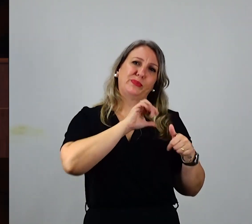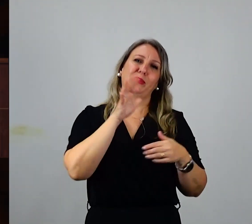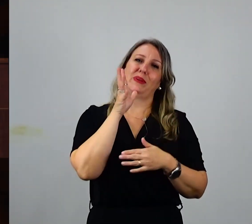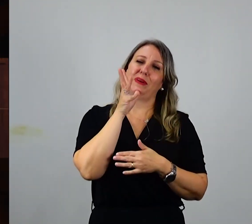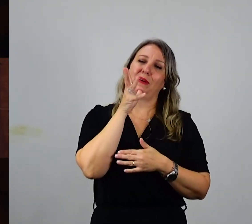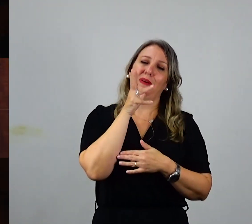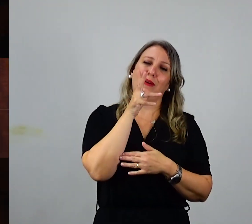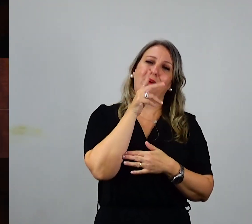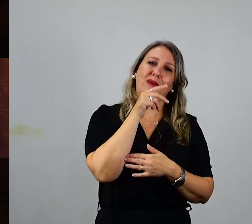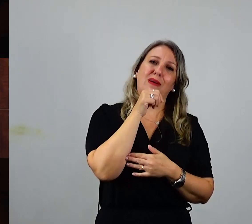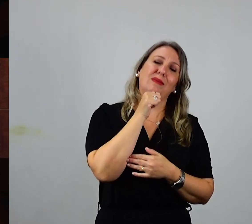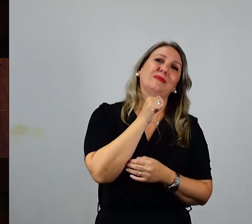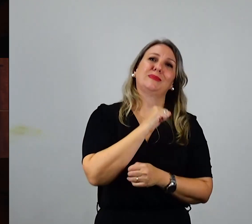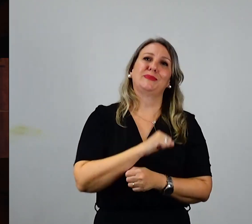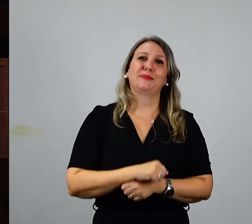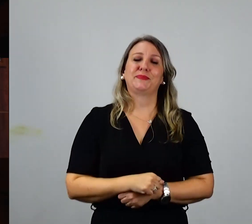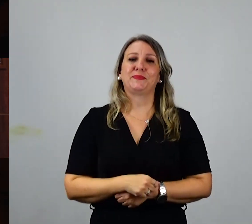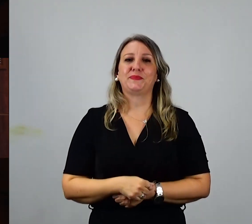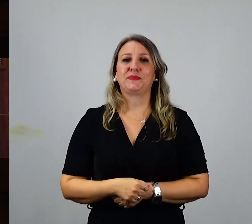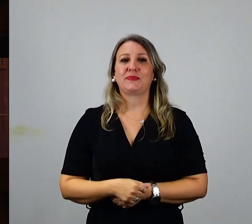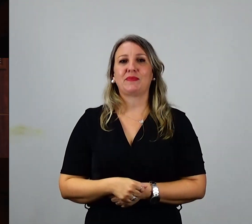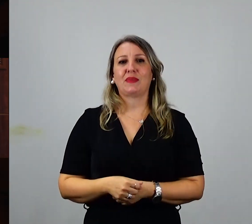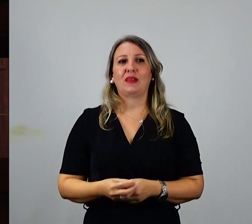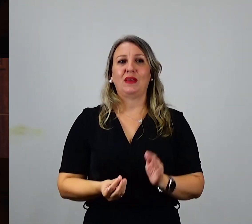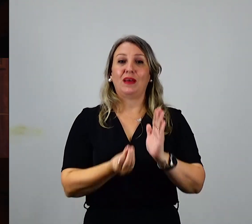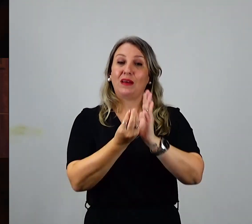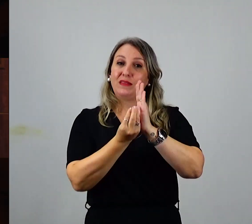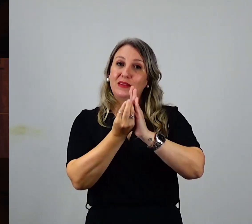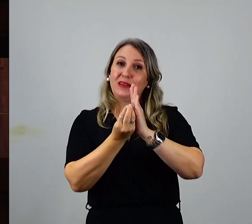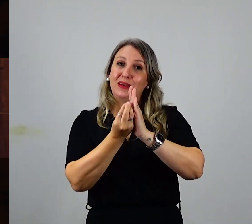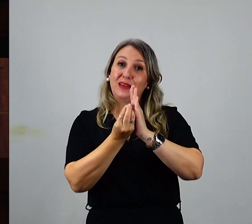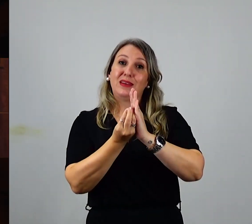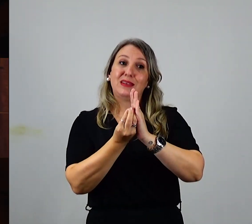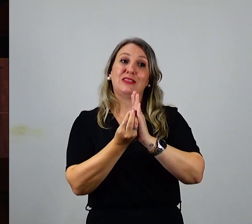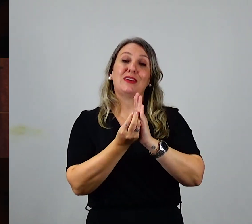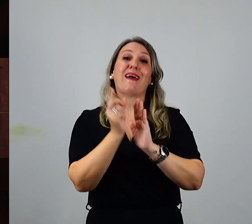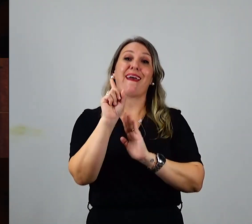E a vida da igreja é esse casulo.